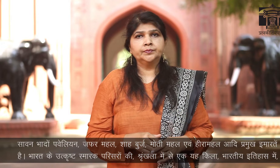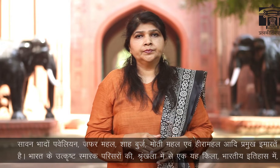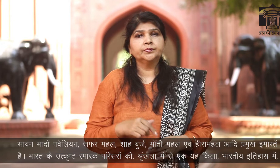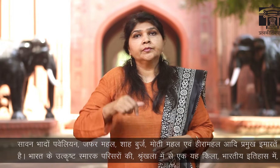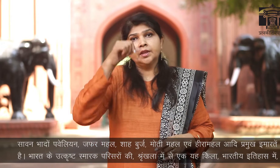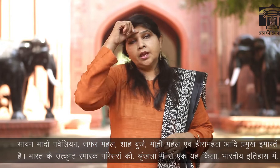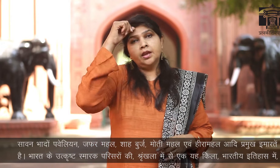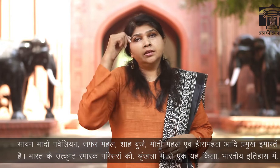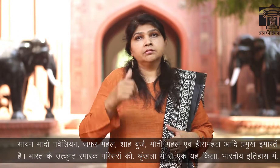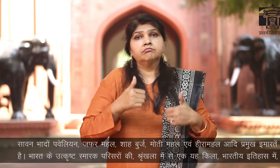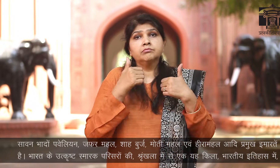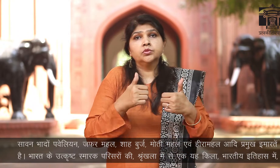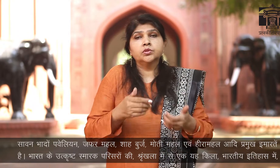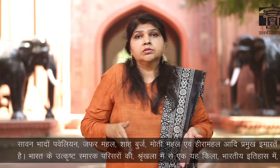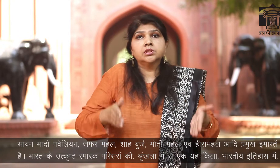भारत के उत्कृष्ट स्मारक परिसरों की